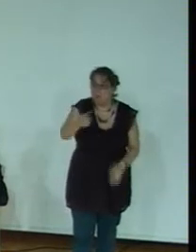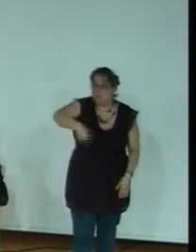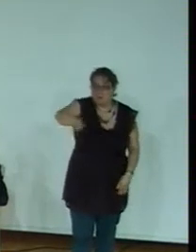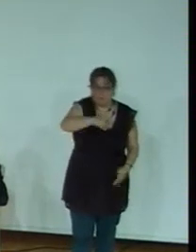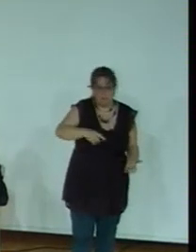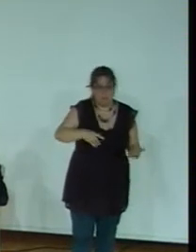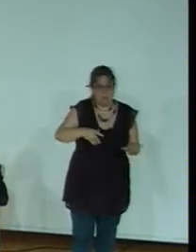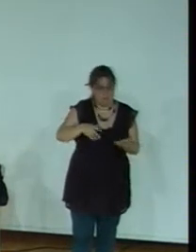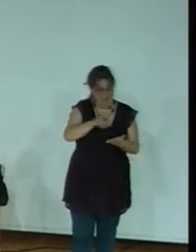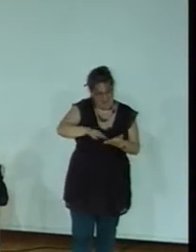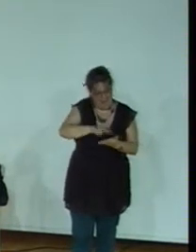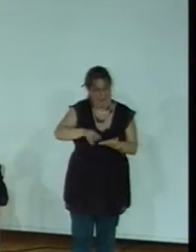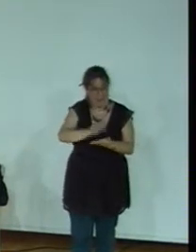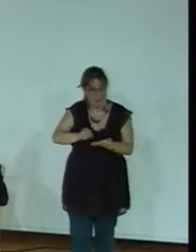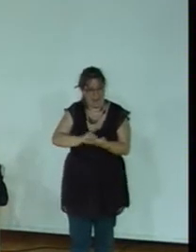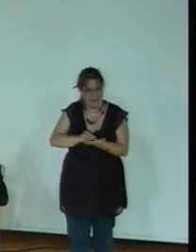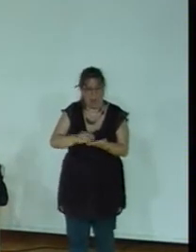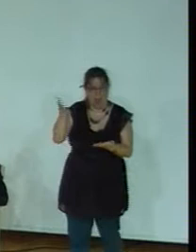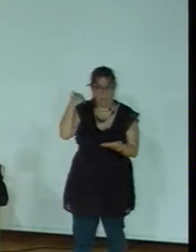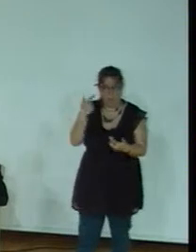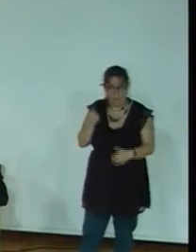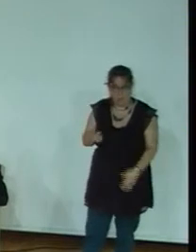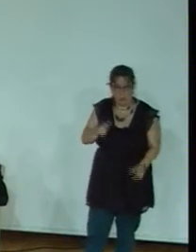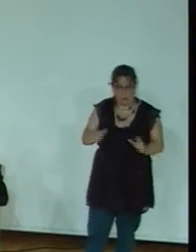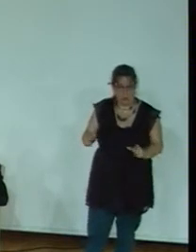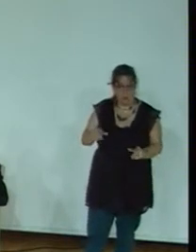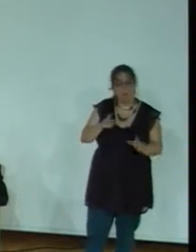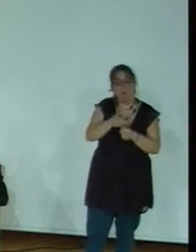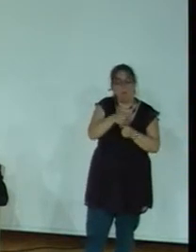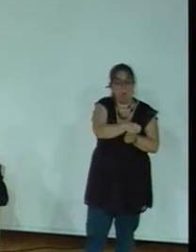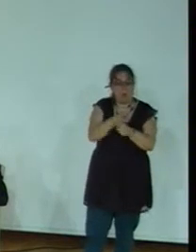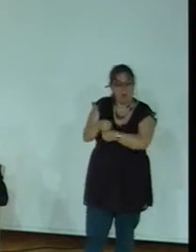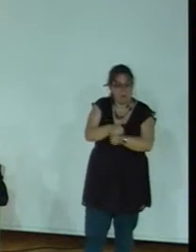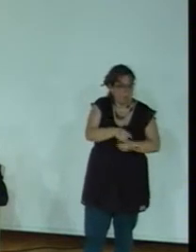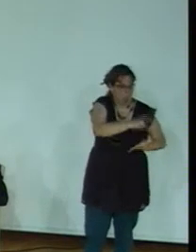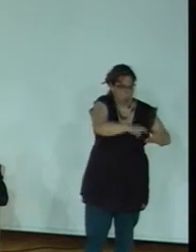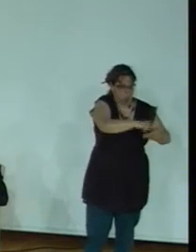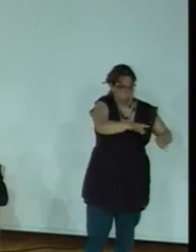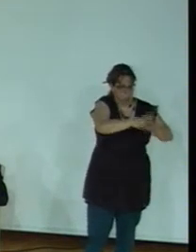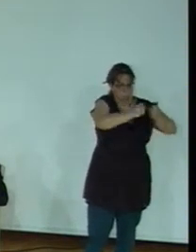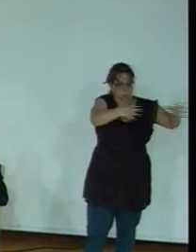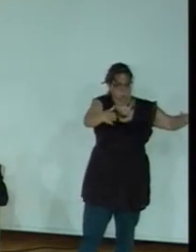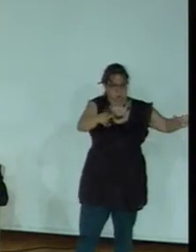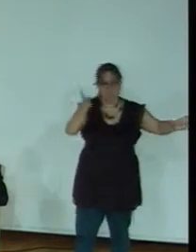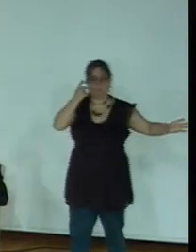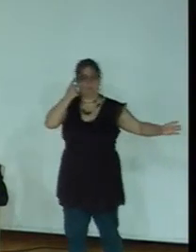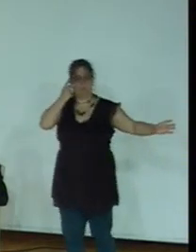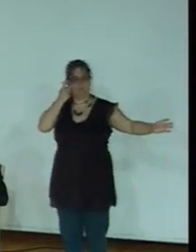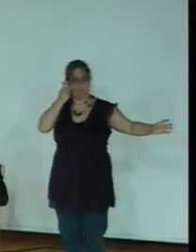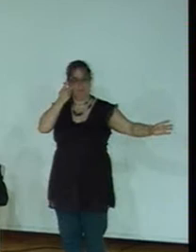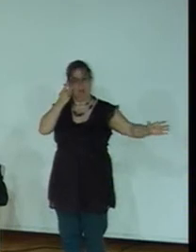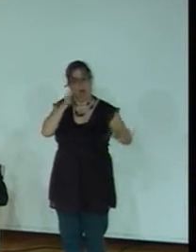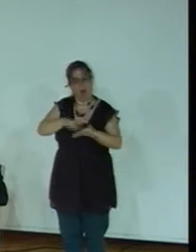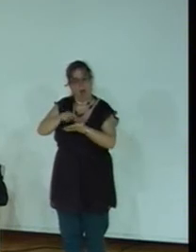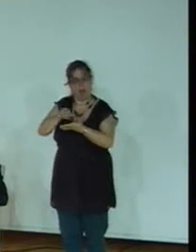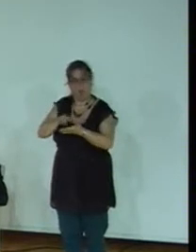une compétence technique utilisée par une toute petite partie de la population au Moyen-Âge, aujourd'hui, c'est un savoir minimum. Si on ne sait pas lire et